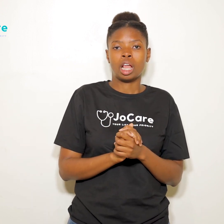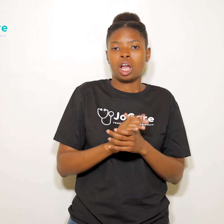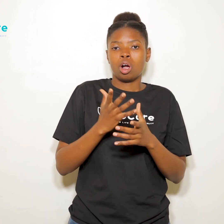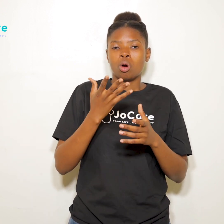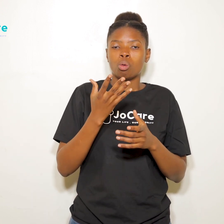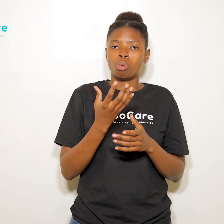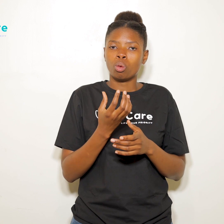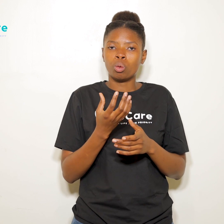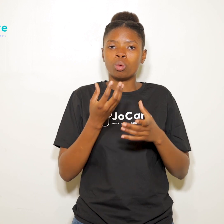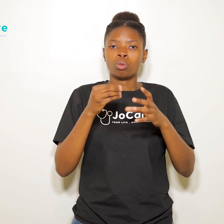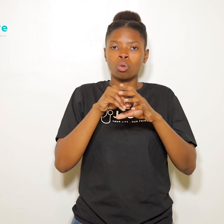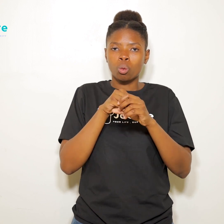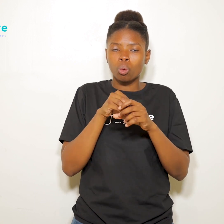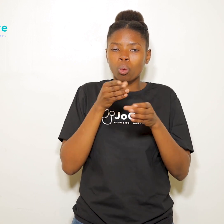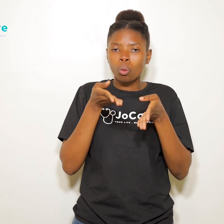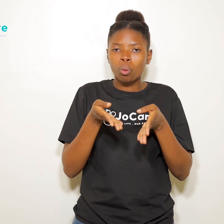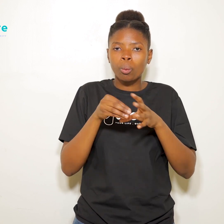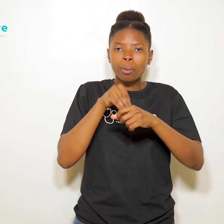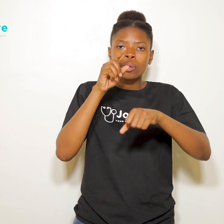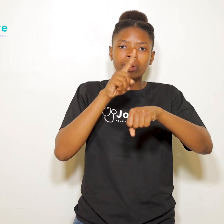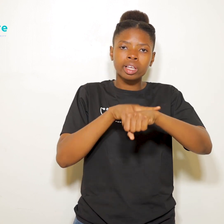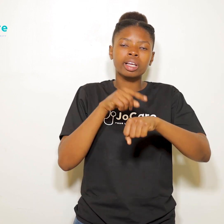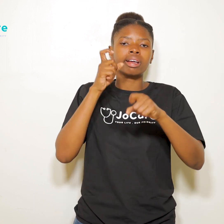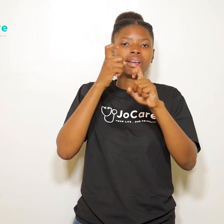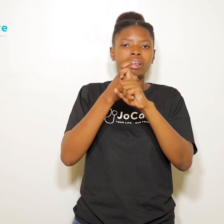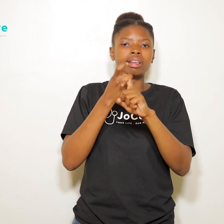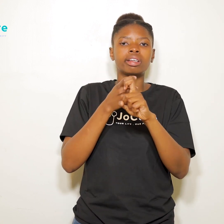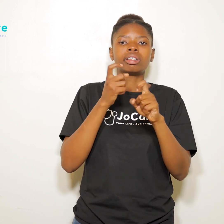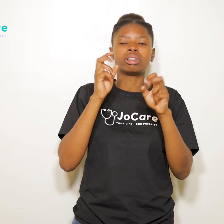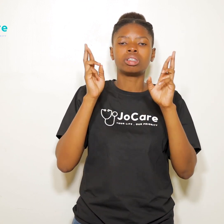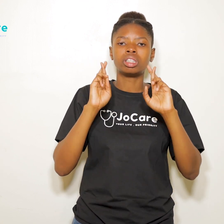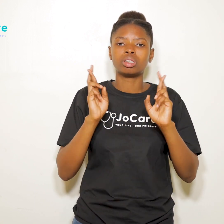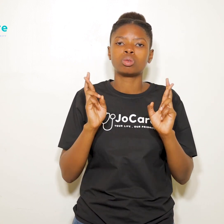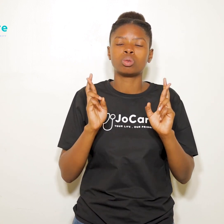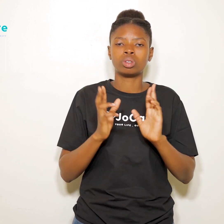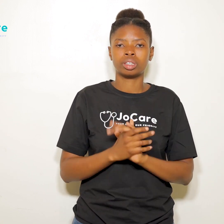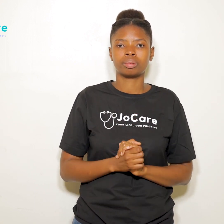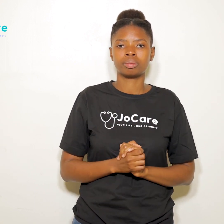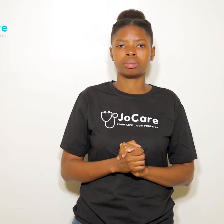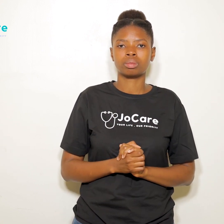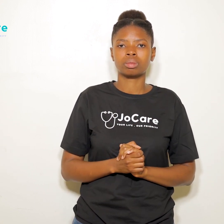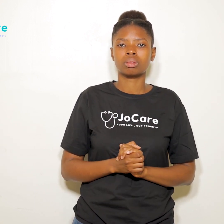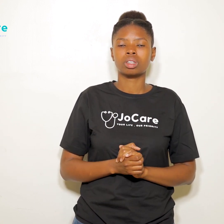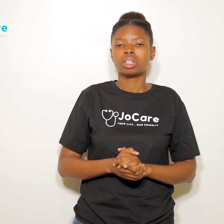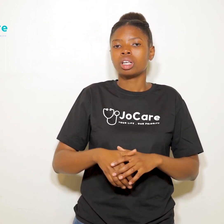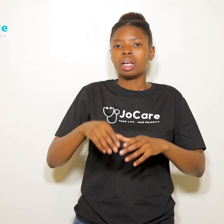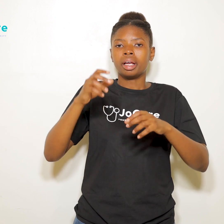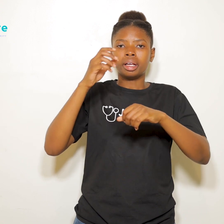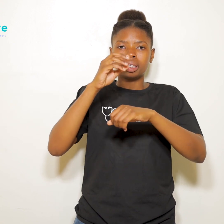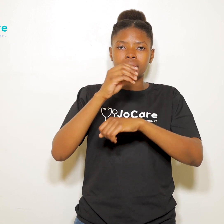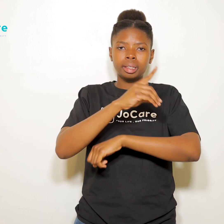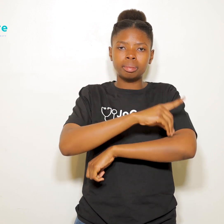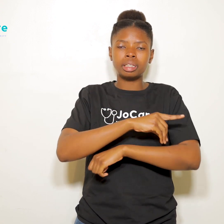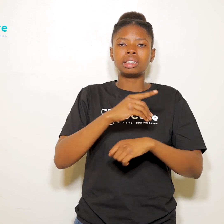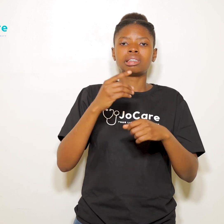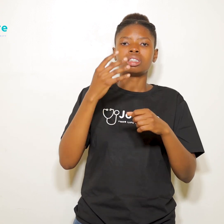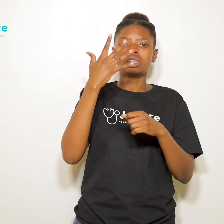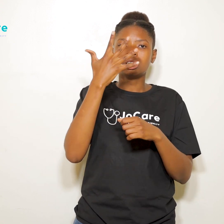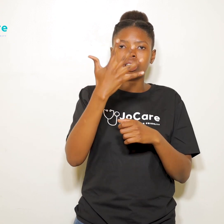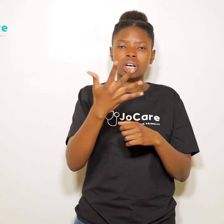wagiye muri ovirasiyo uyu munsi, yego, ubwo iminsi 5 nsubiye inyuma, yego, wari mu gihe cy'uburumbuke.